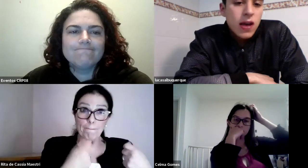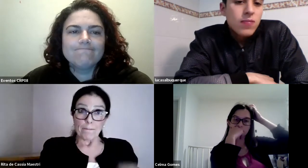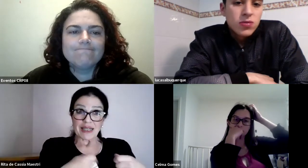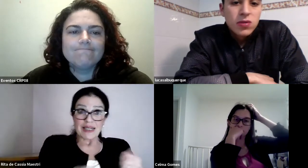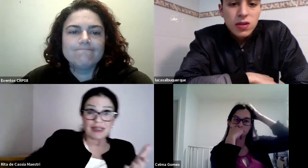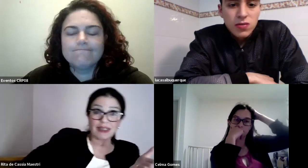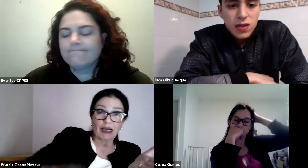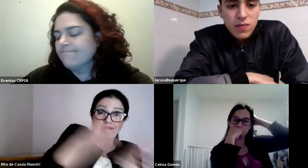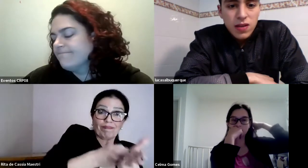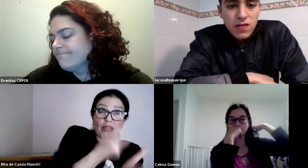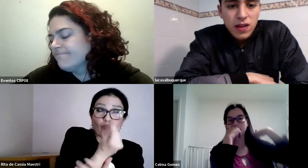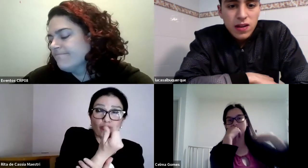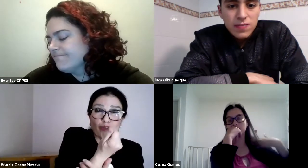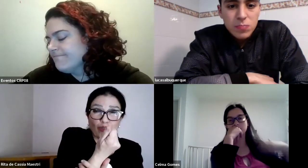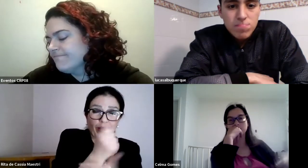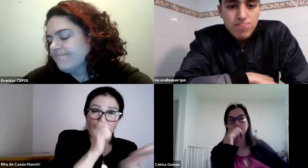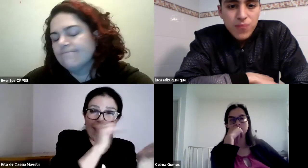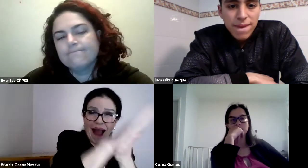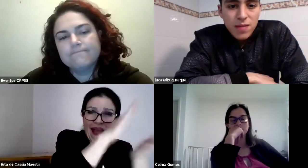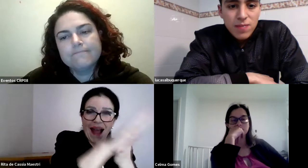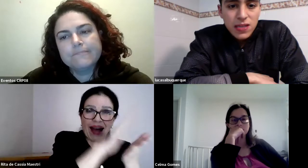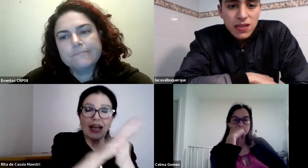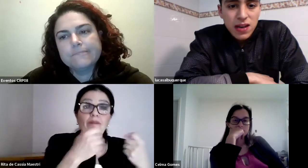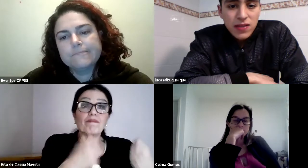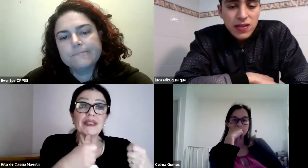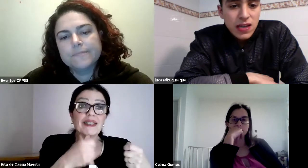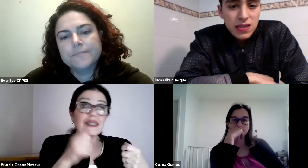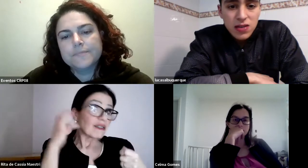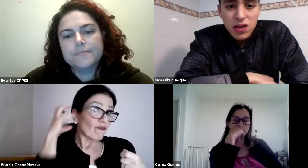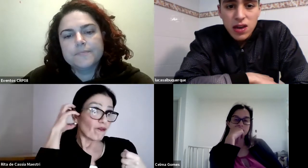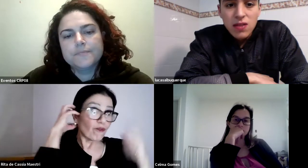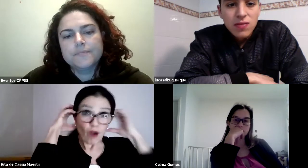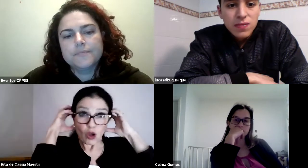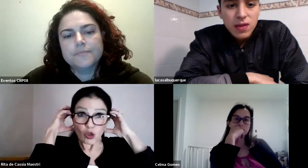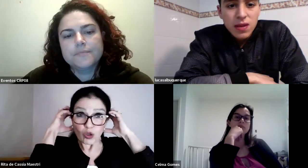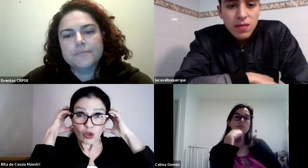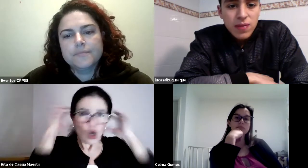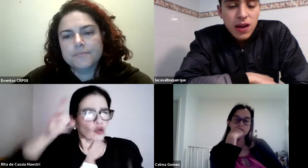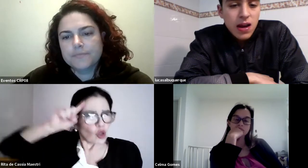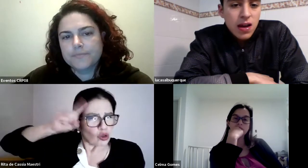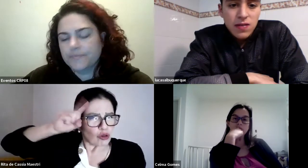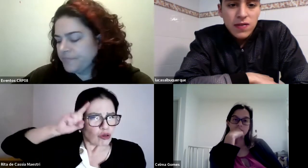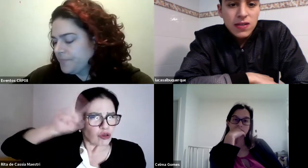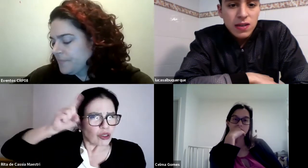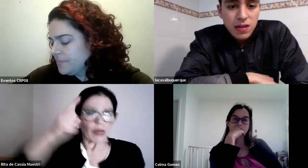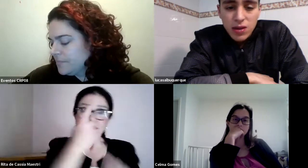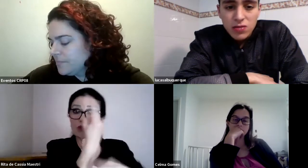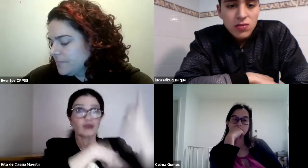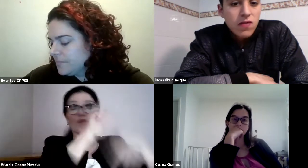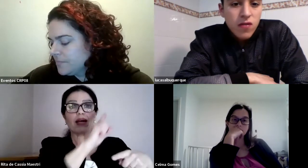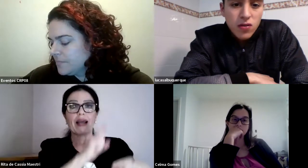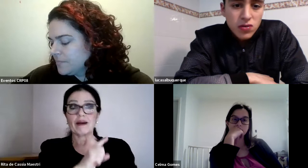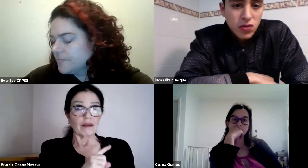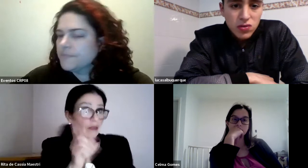como era para o surdo que não conseguia aprender a falar? Precisava, às vezes, gastar dinheiro para fazer tratamentos